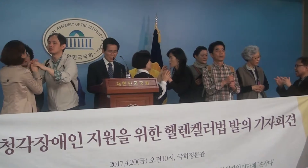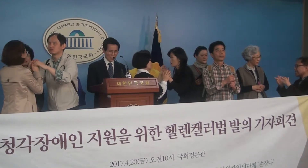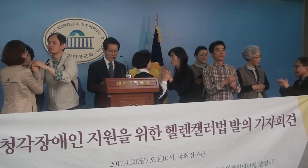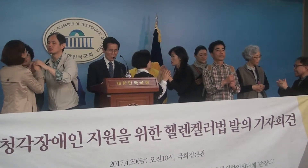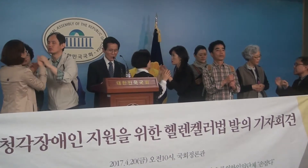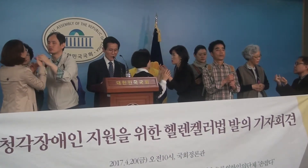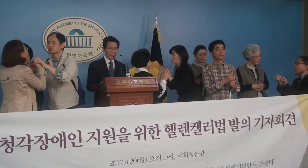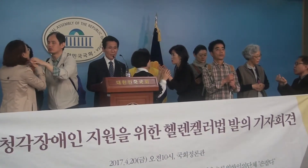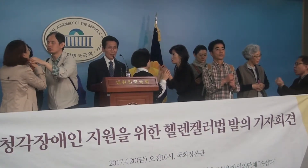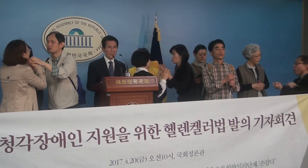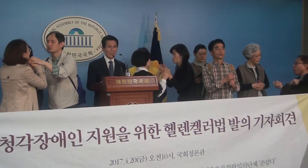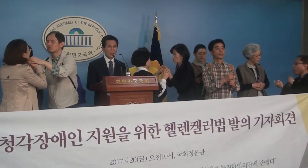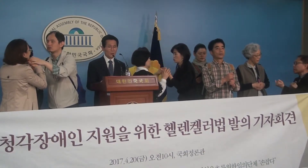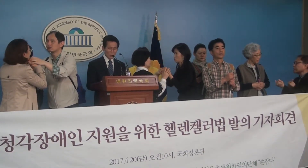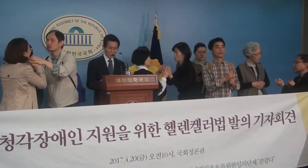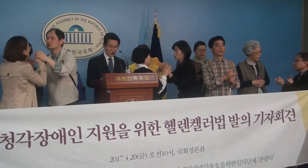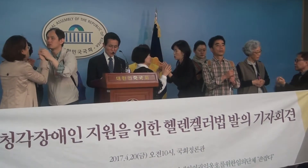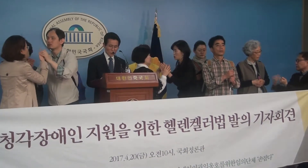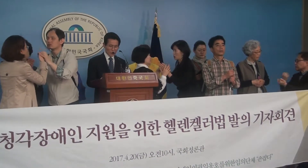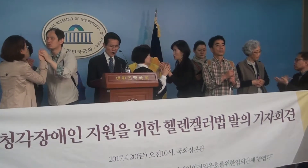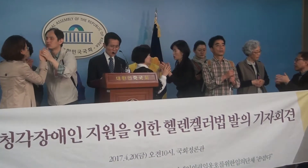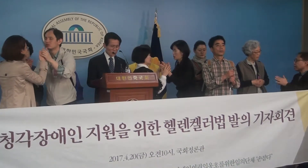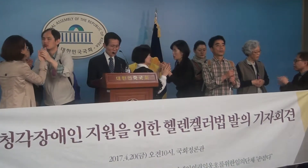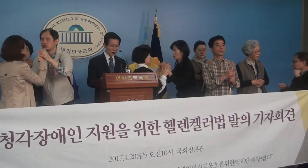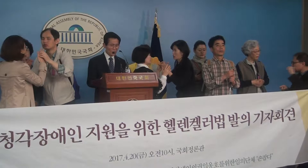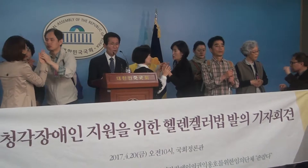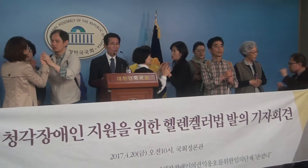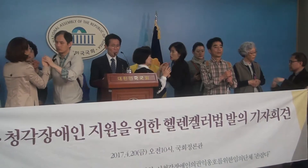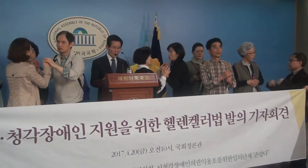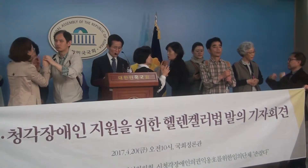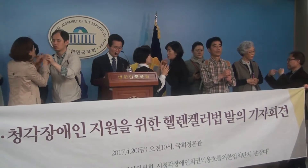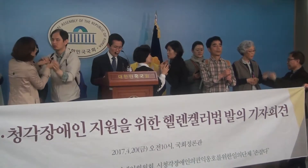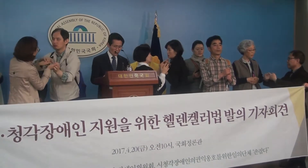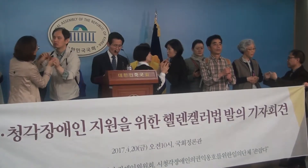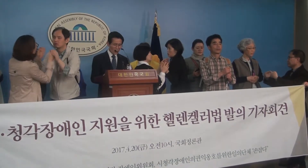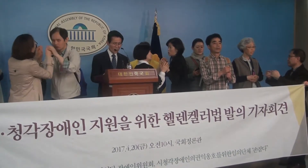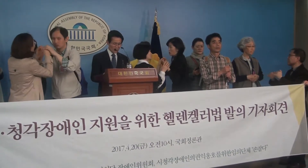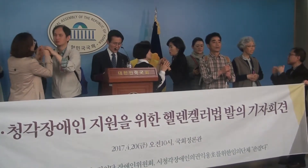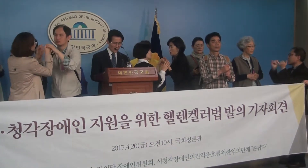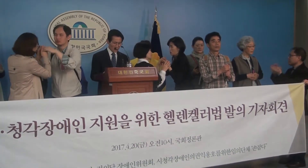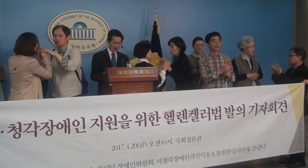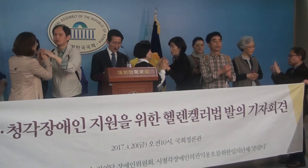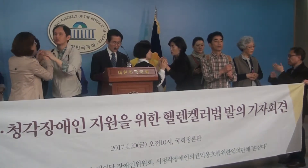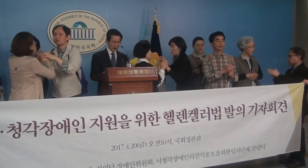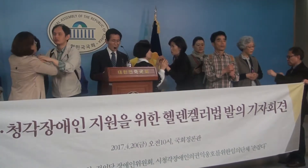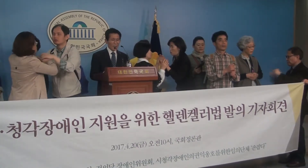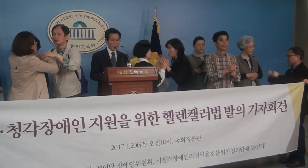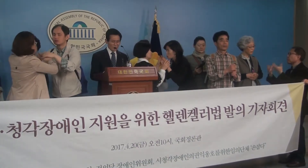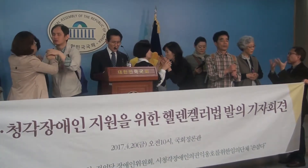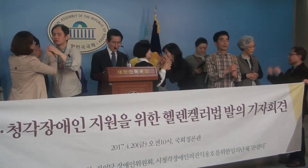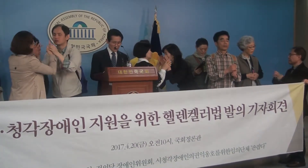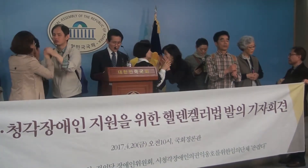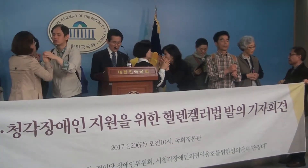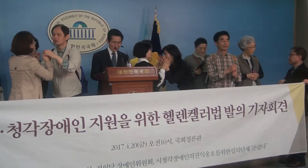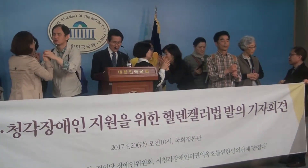여성의 권리신장, 인권운동 등 사회구조 변화를 위한 활동을 활발하게 했습니다.